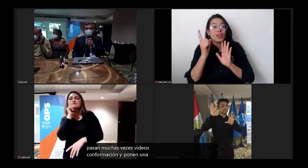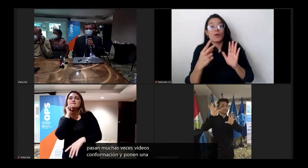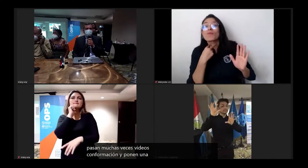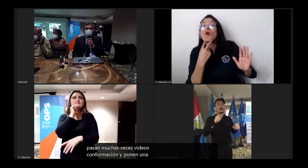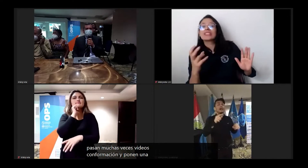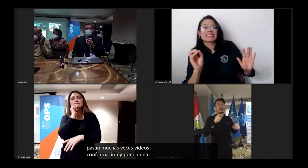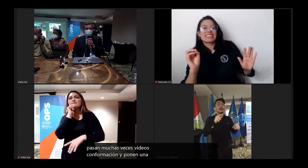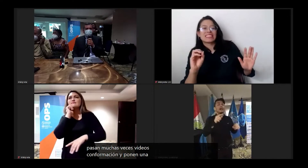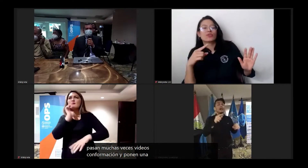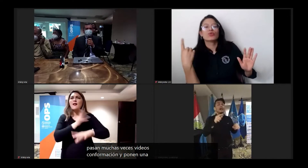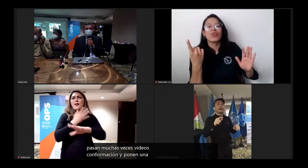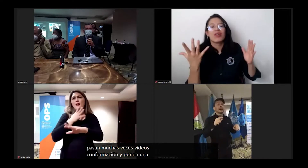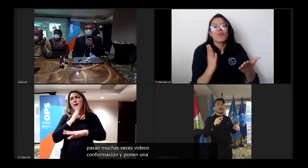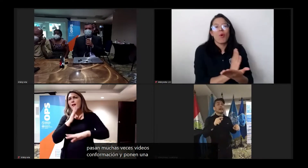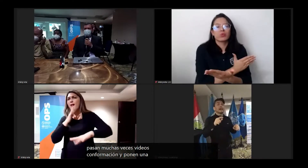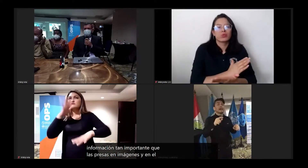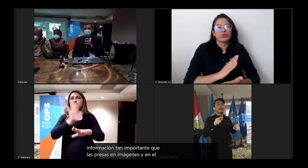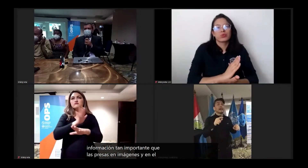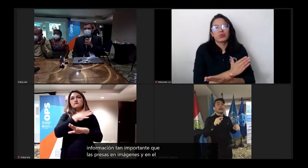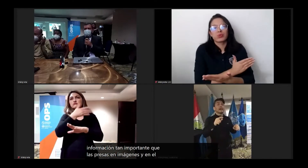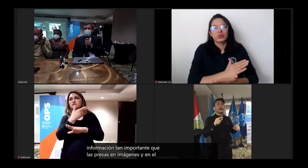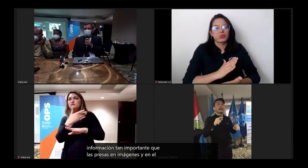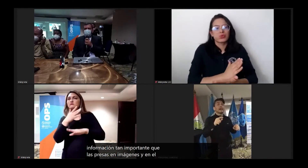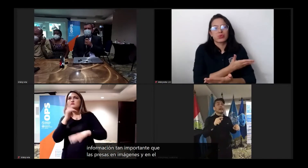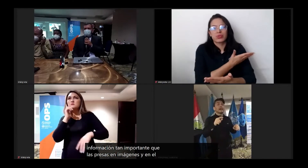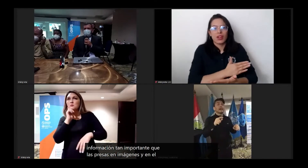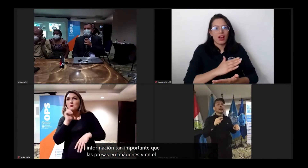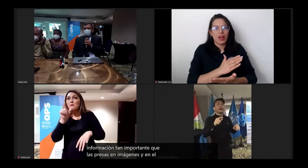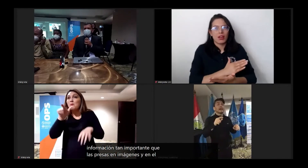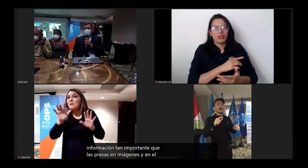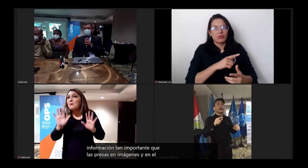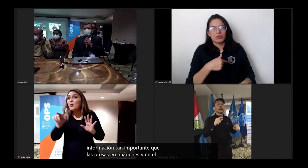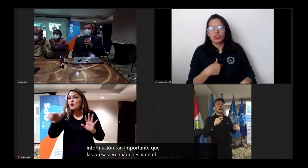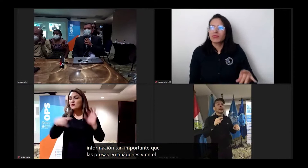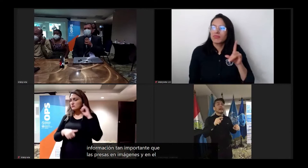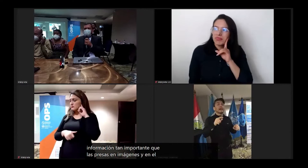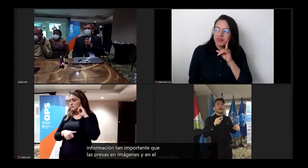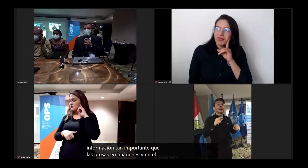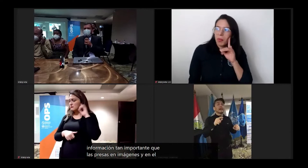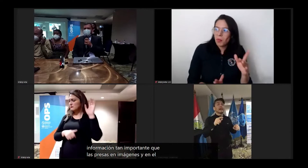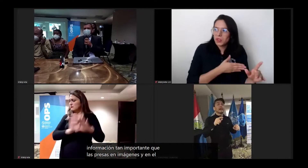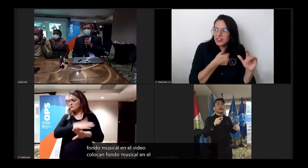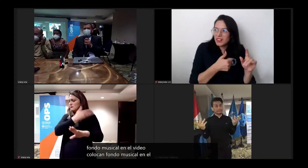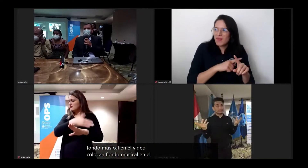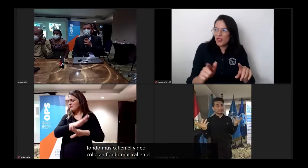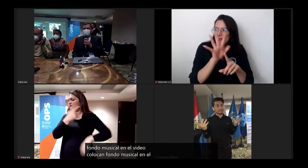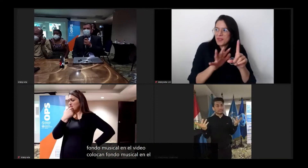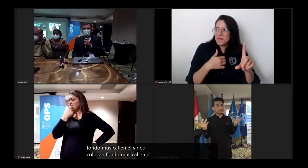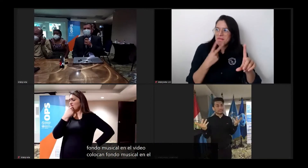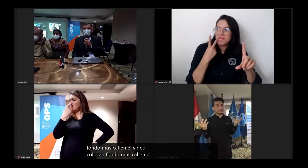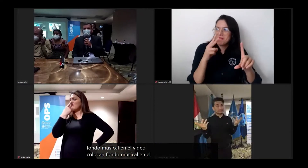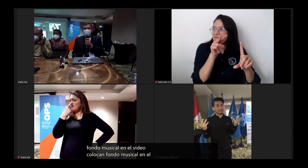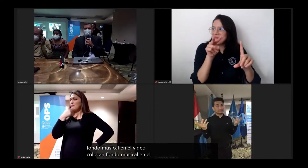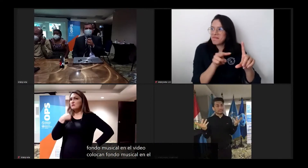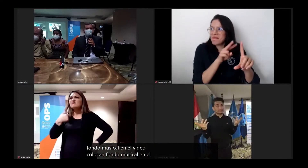colocan fondo musical en el video. Y yo siempre a veces digo, bueno, la canción estuvo bien chévere, pero ¿y qué decía el video?